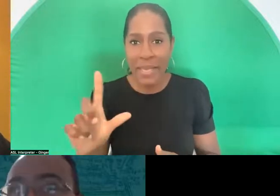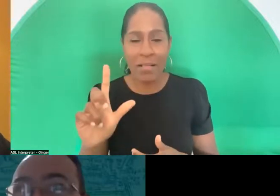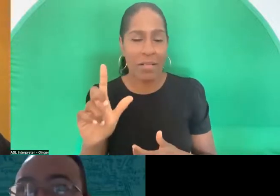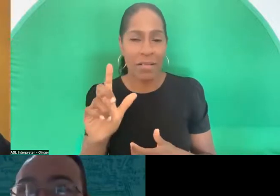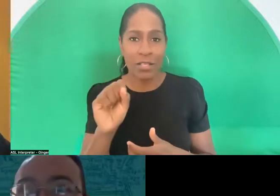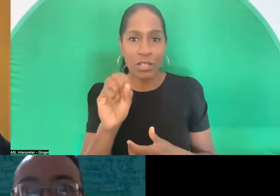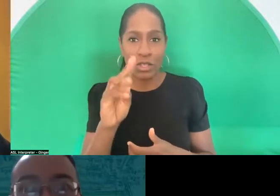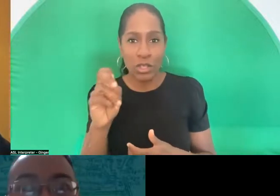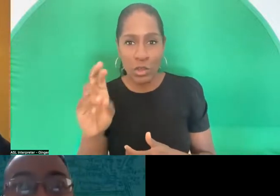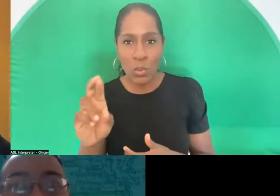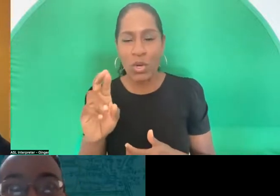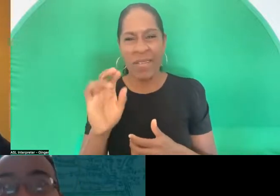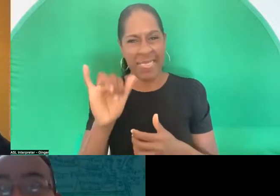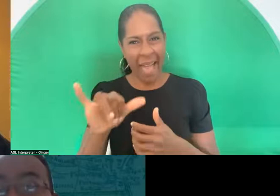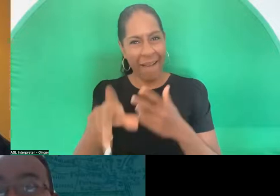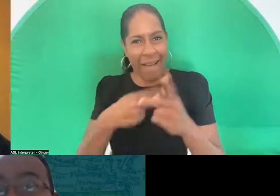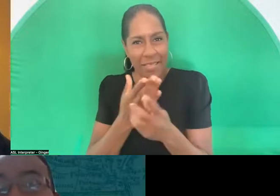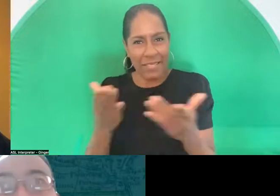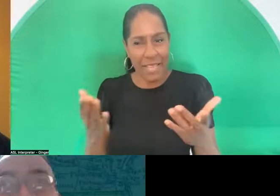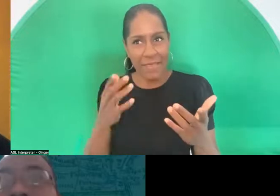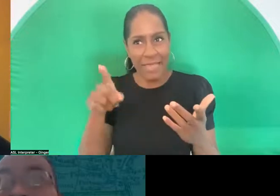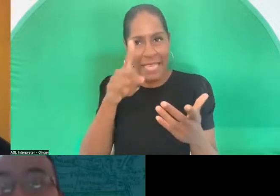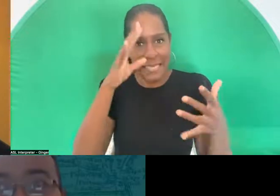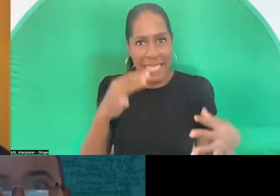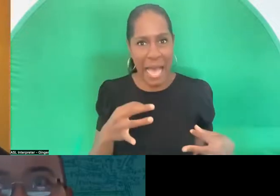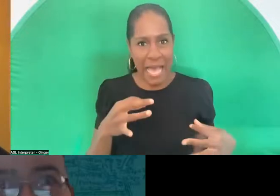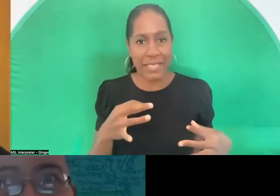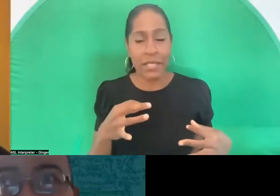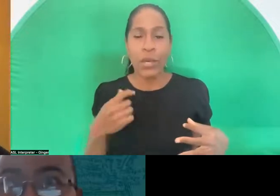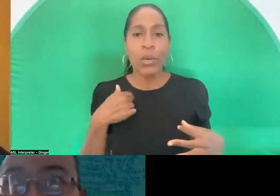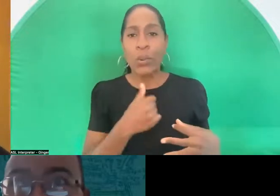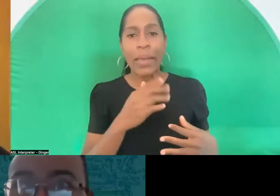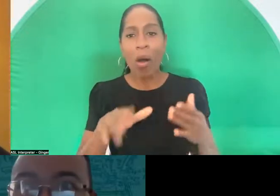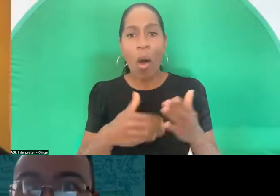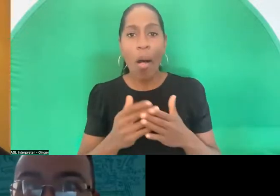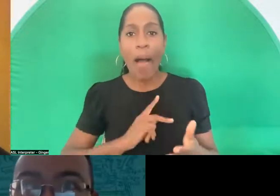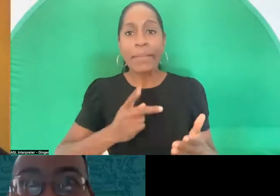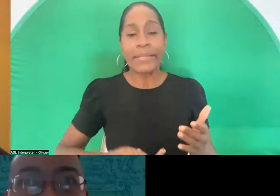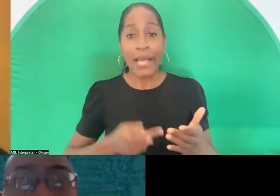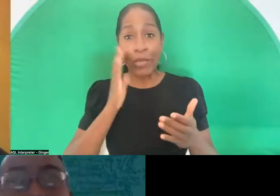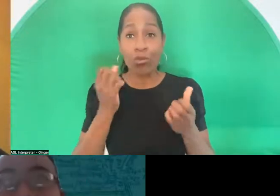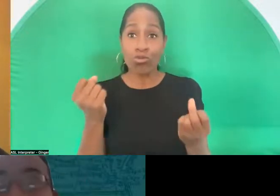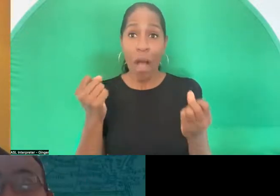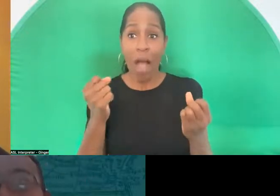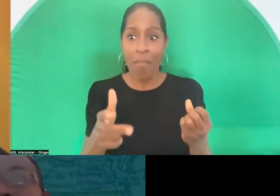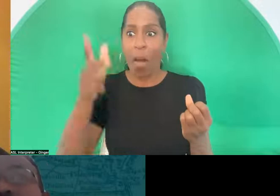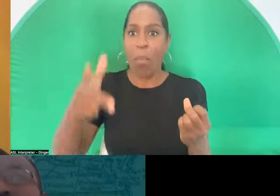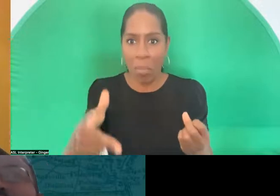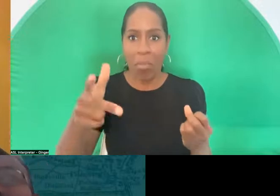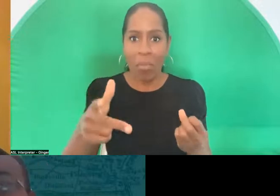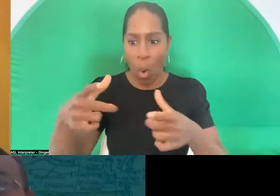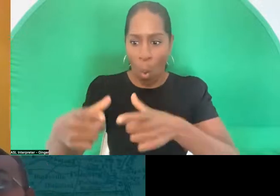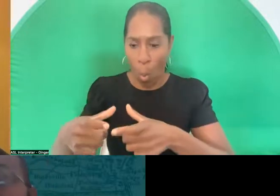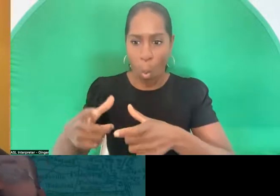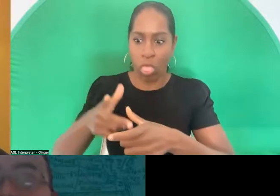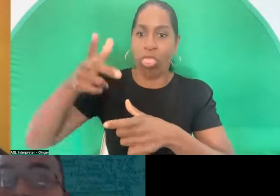la factura del agua Cuánto vas Cuánto va a ser de alcantarillado etcétera por ejemplo todos los pozos que en la comunidad